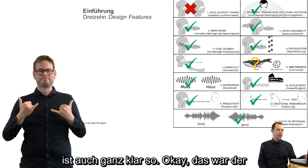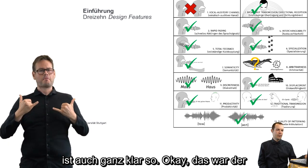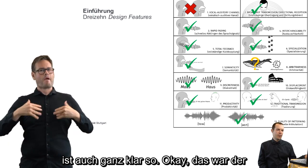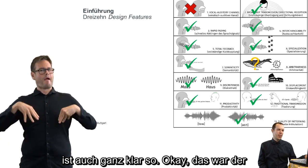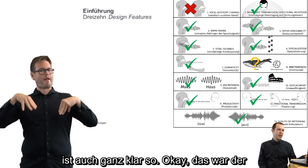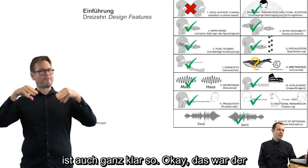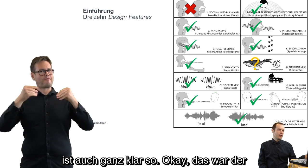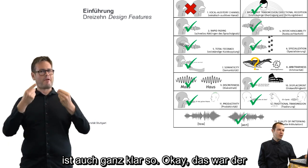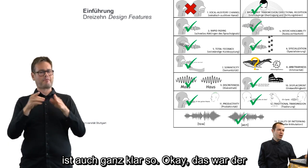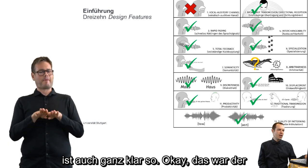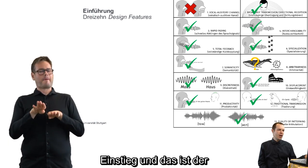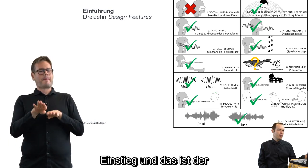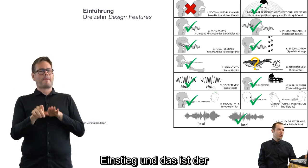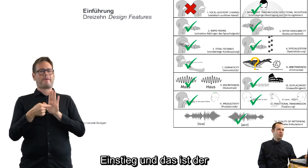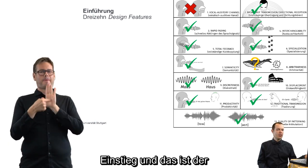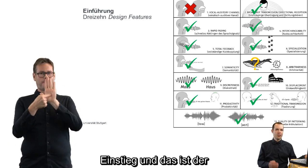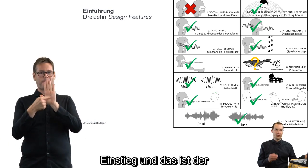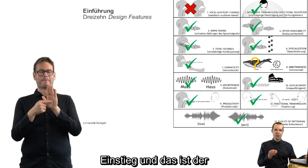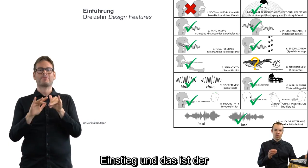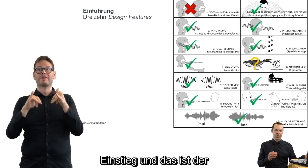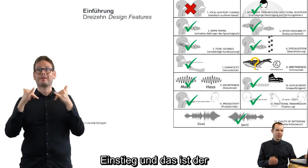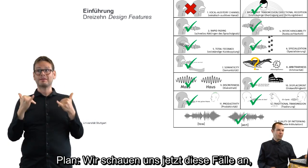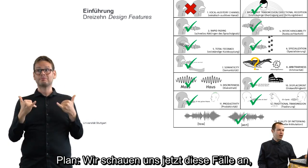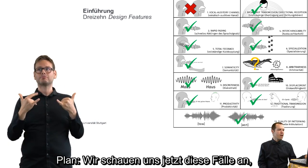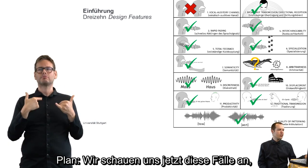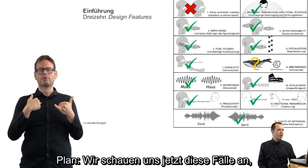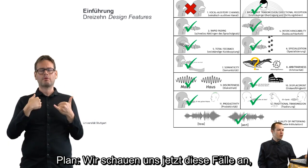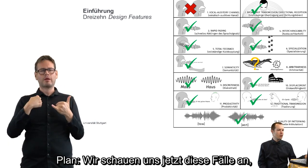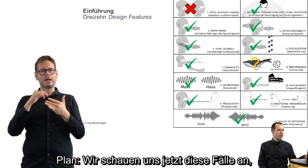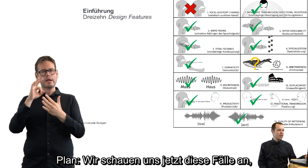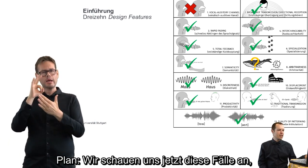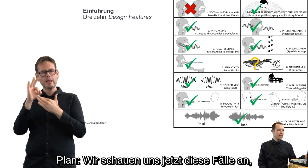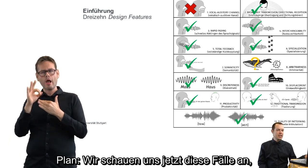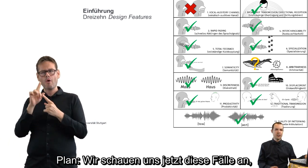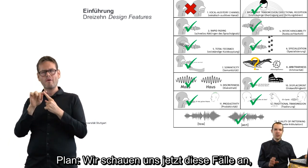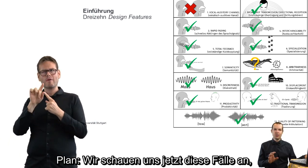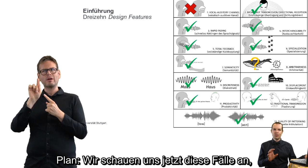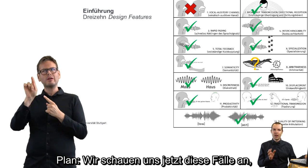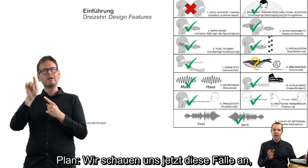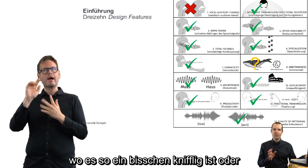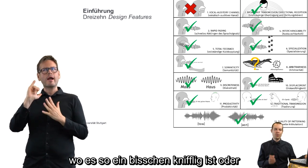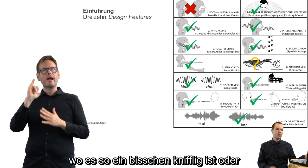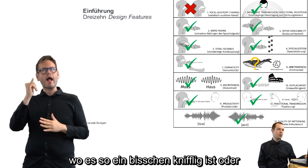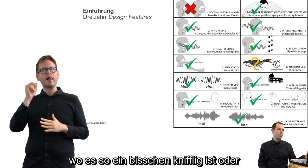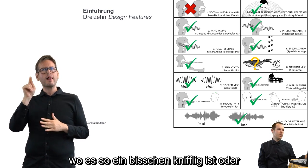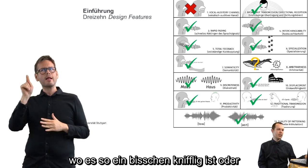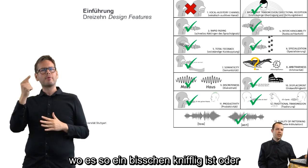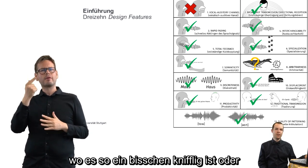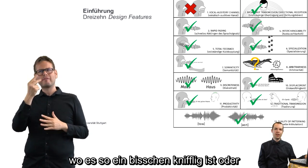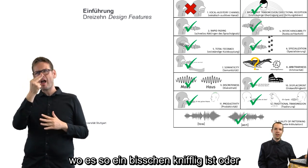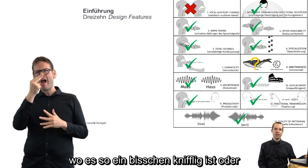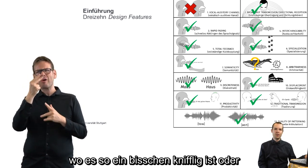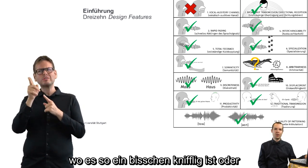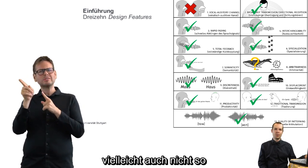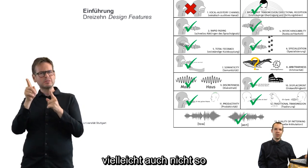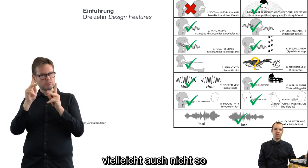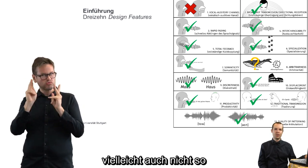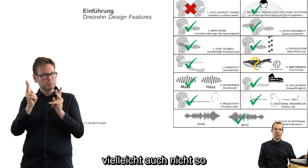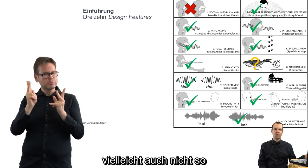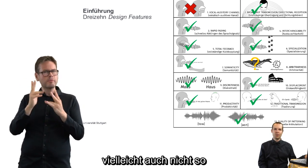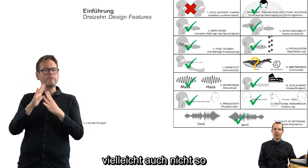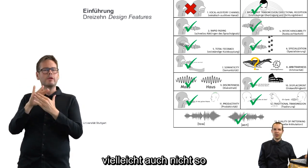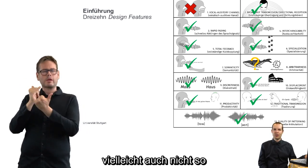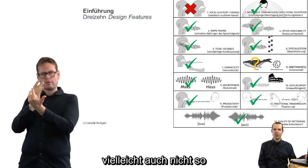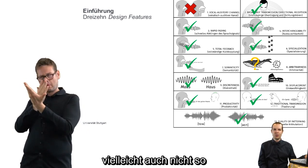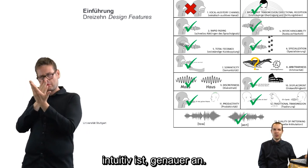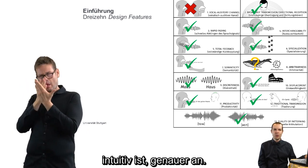Okay, das war der Einstieg und das ist sozusagen der Plan. Wir schauen uns jetzt diese Fälle, wo es so ein bisschen knifflig ist oder ein bisschen